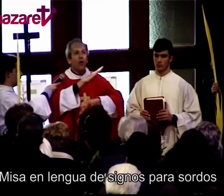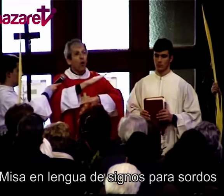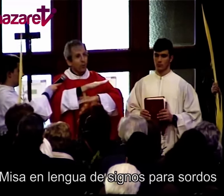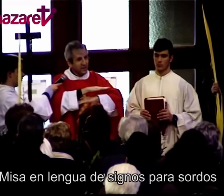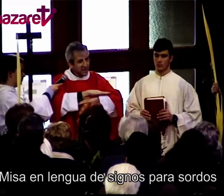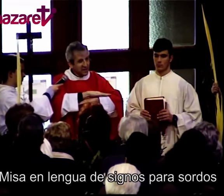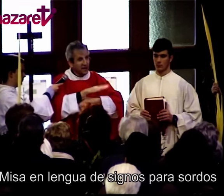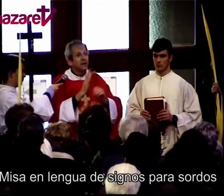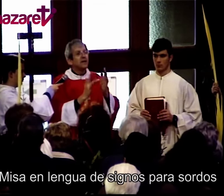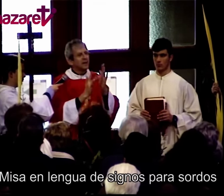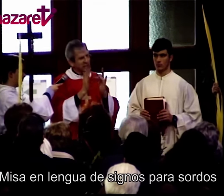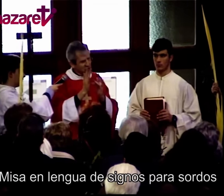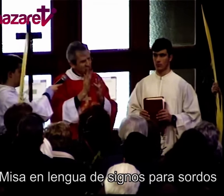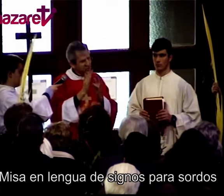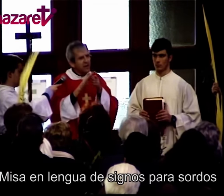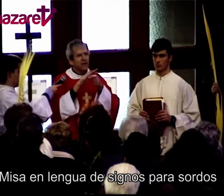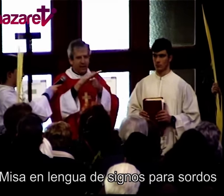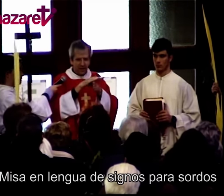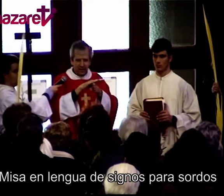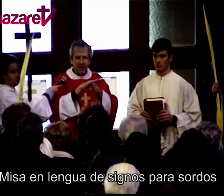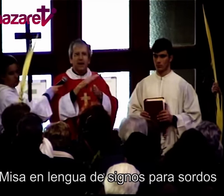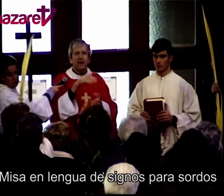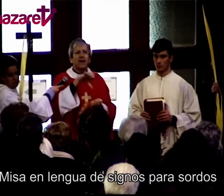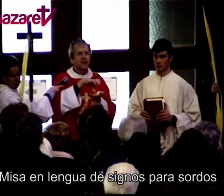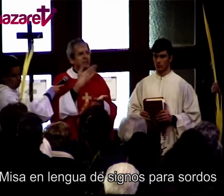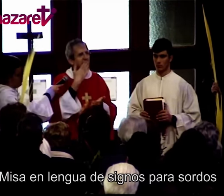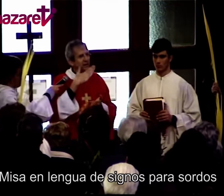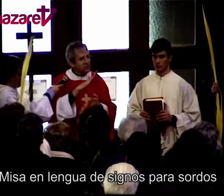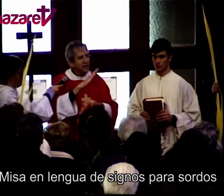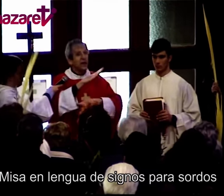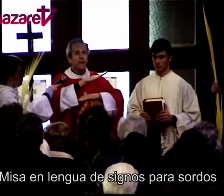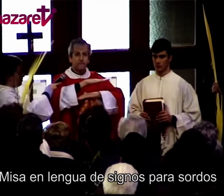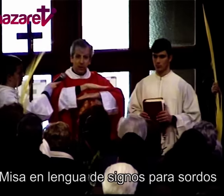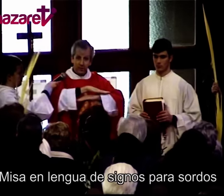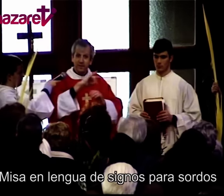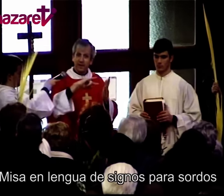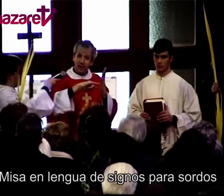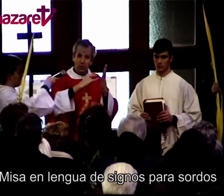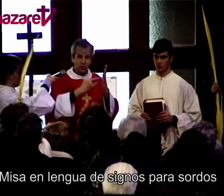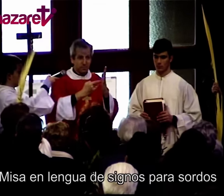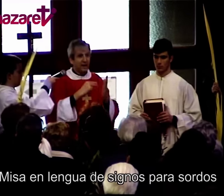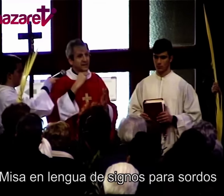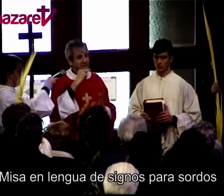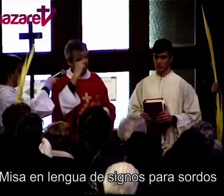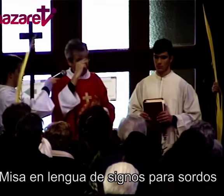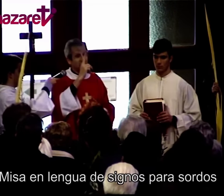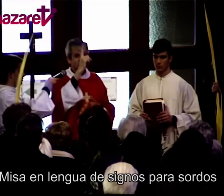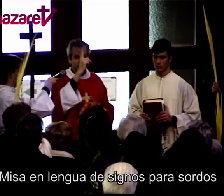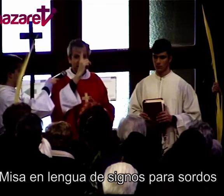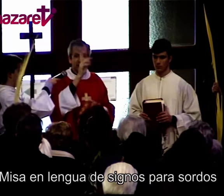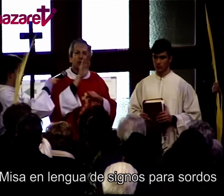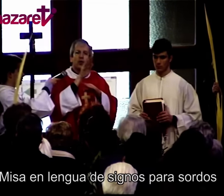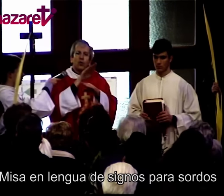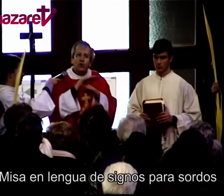sencillez, obediencia. Jesús entra en la ciudad de Jerusalén para obedecer los planes de